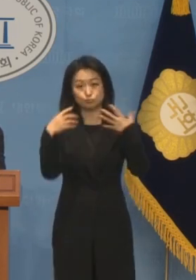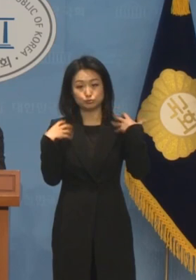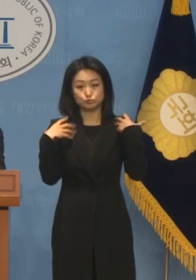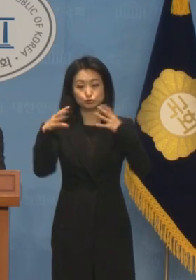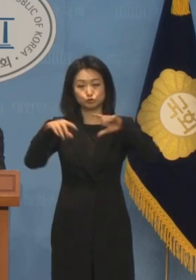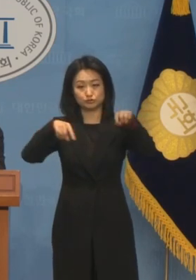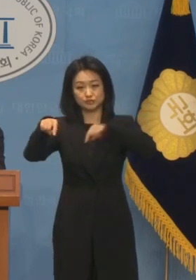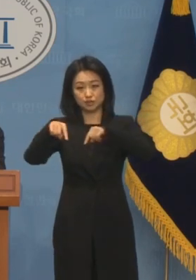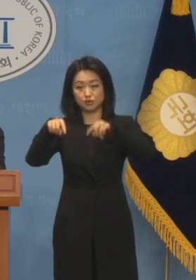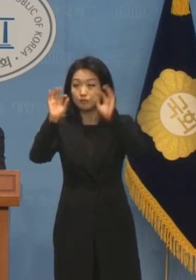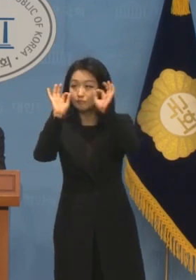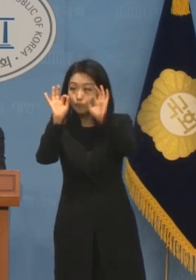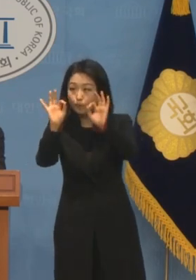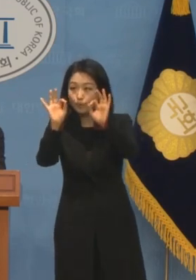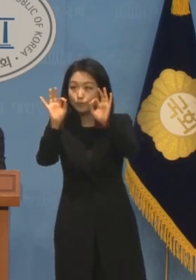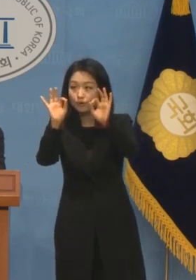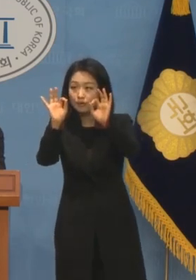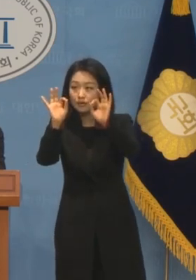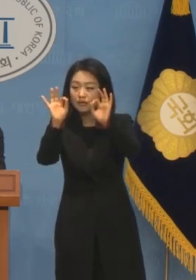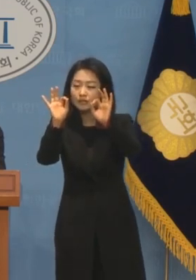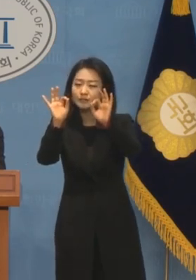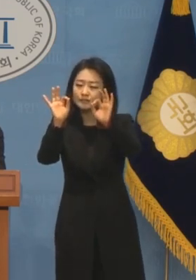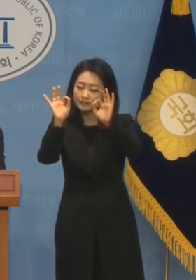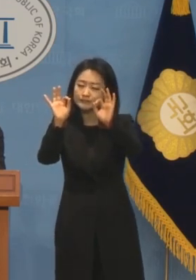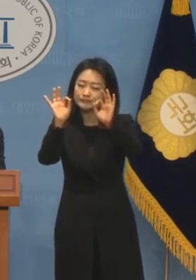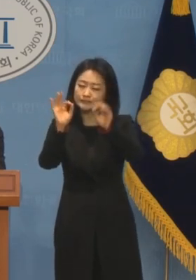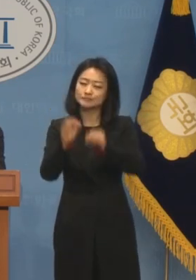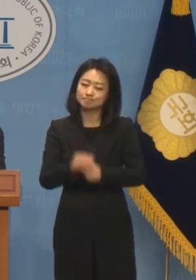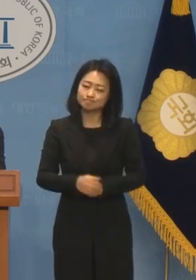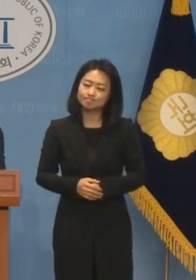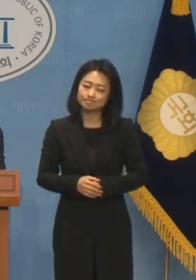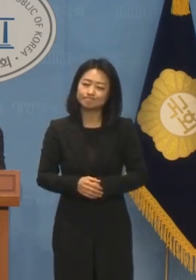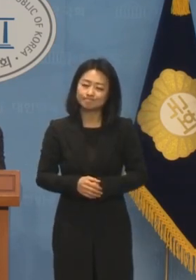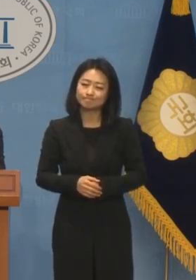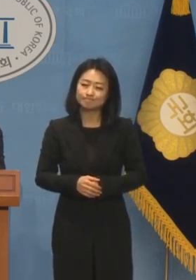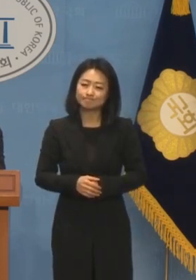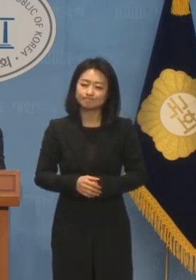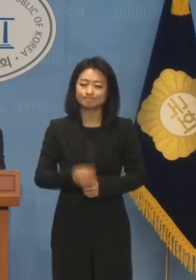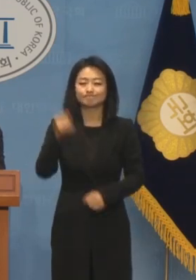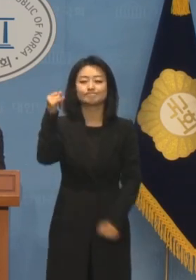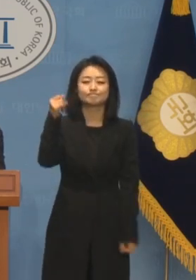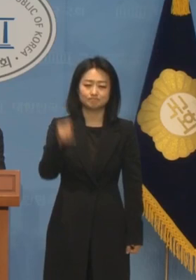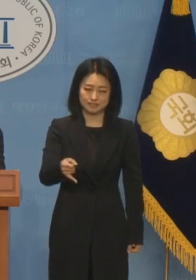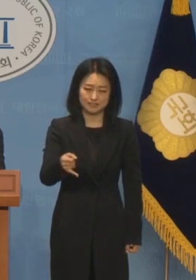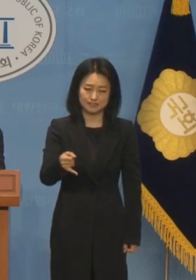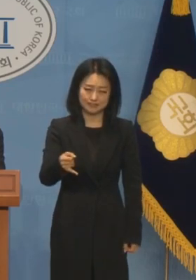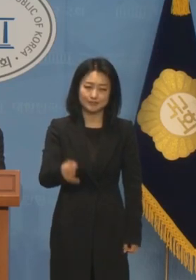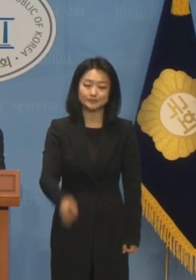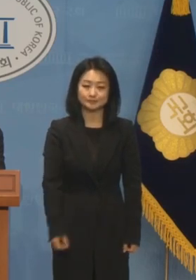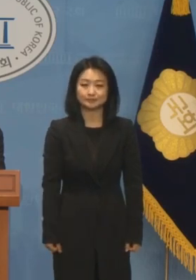국정 운영은 어땠습니까? 그 성적표는 낙제점입니다.